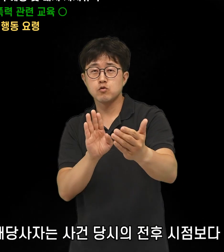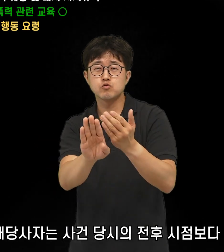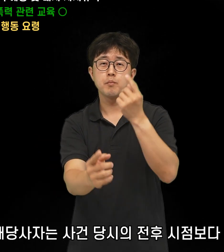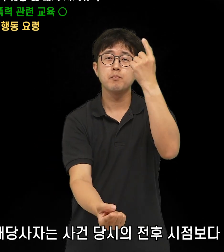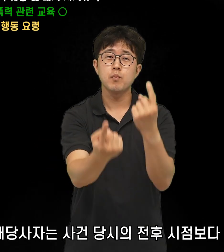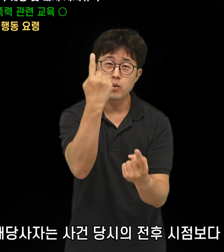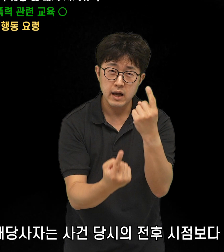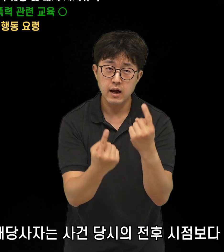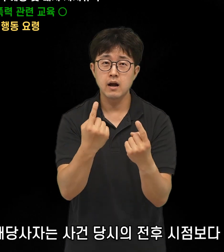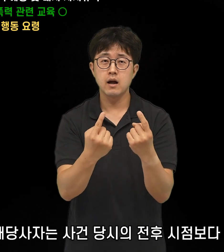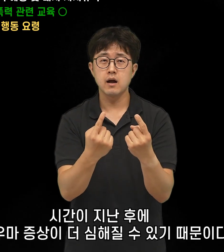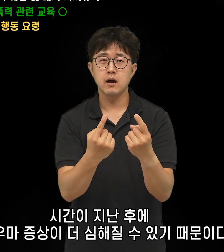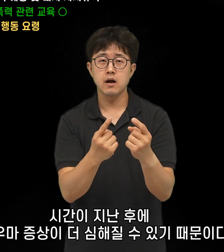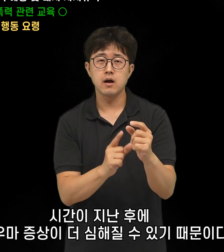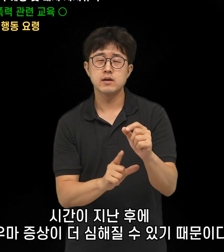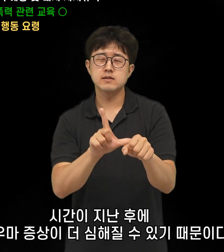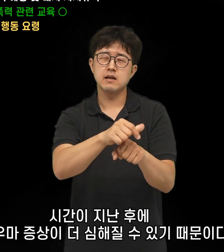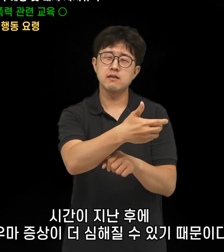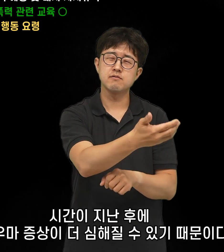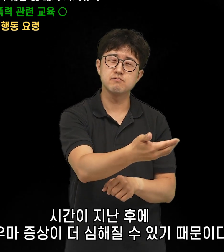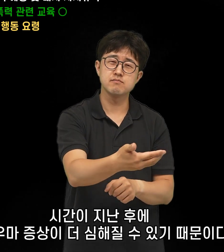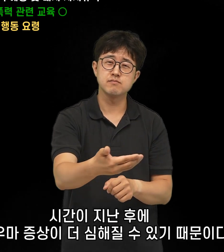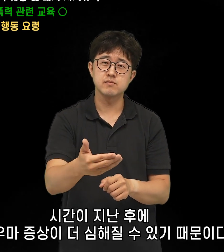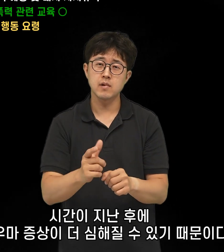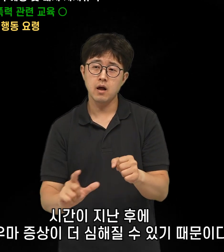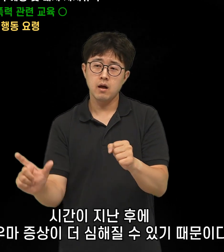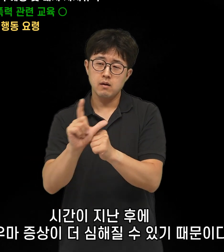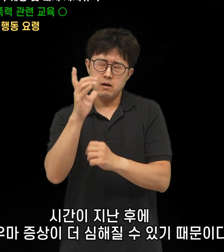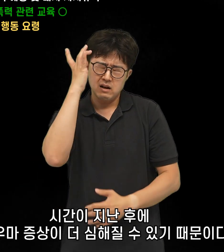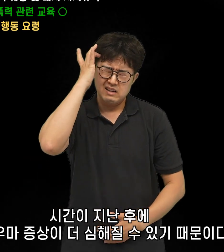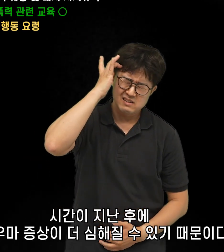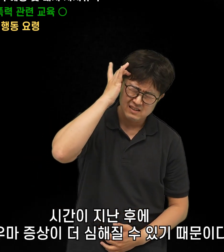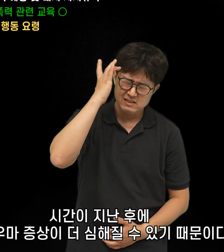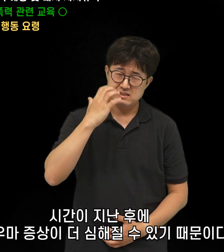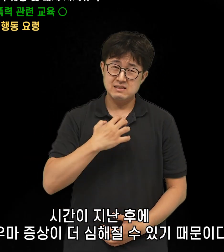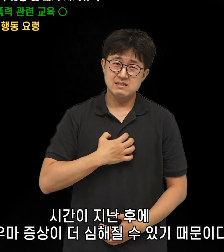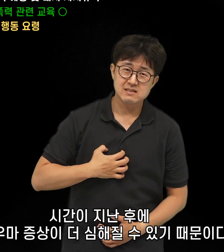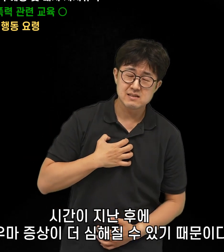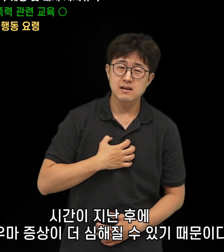시점보다 시간이 지난 후에 트라우마 증상이 더 심해질 수 있기 때문이다.